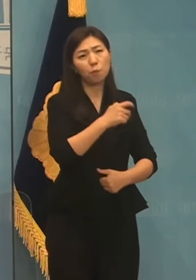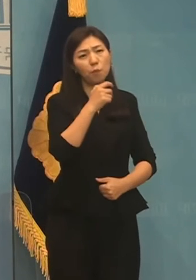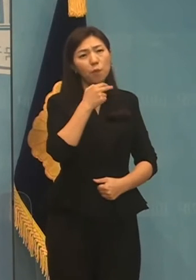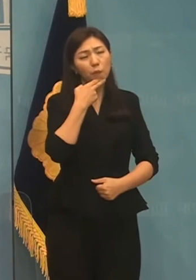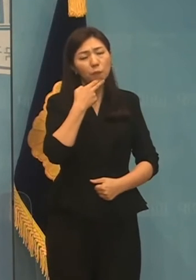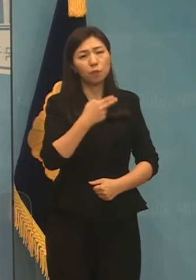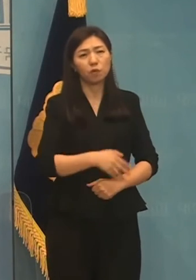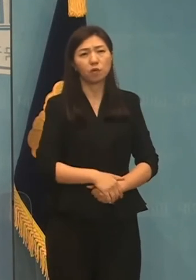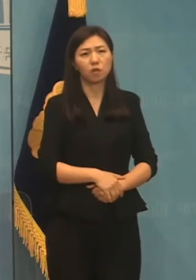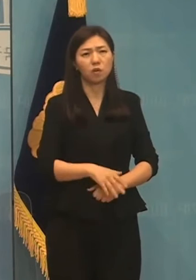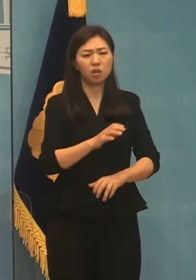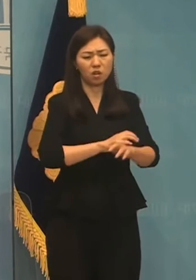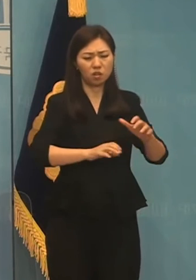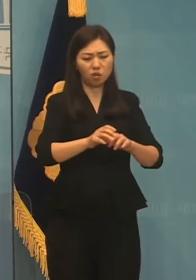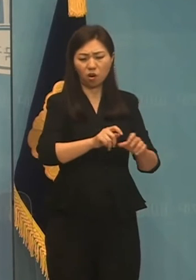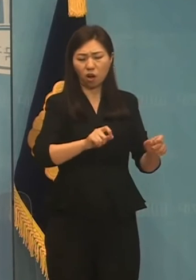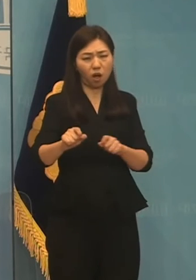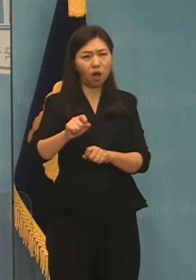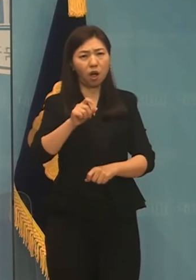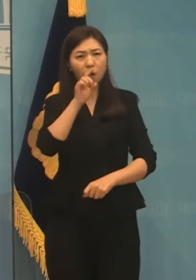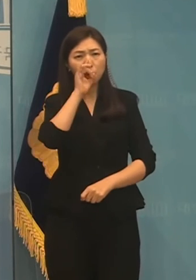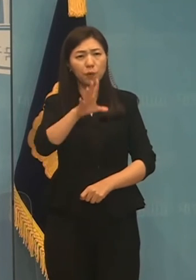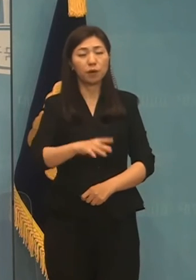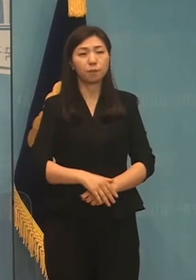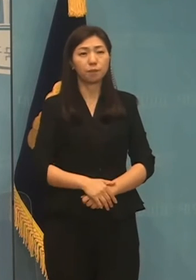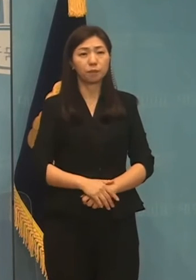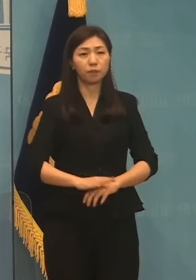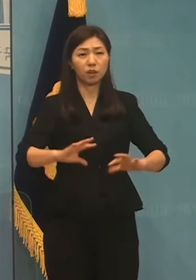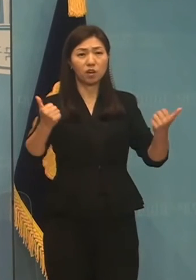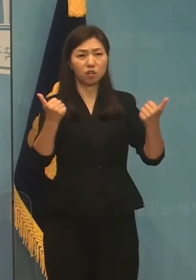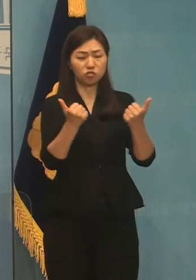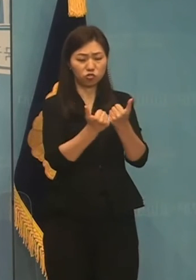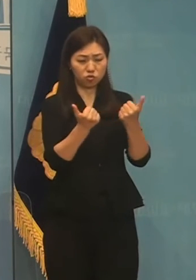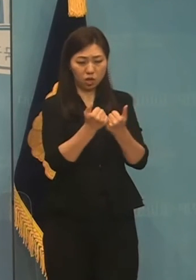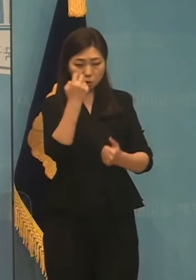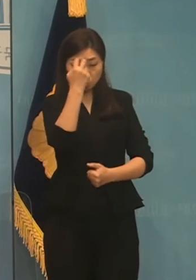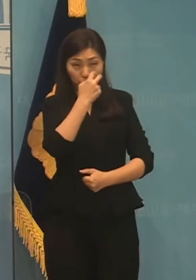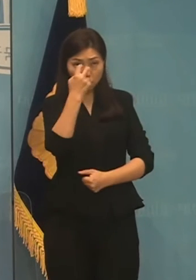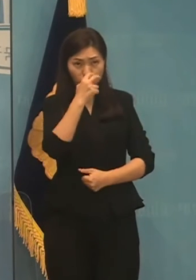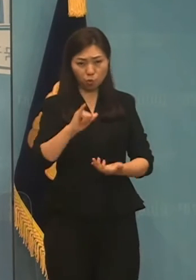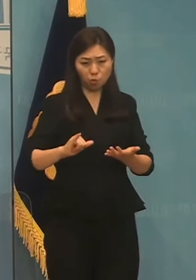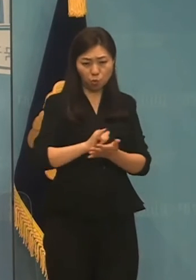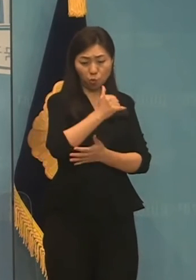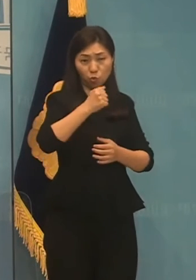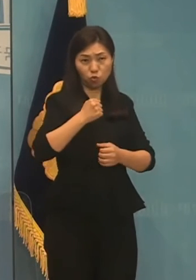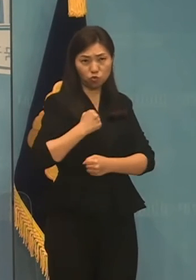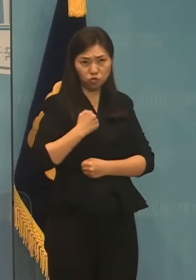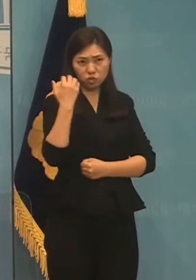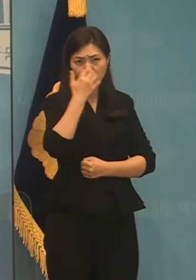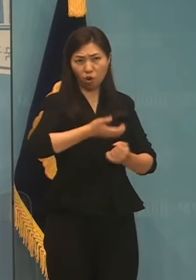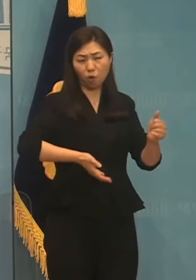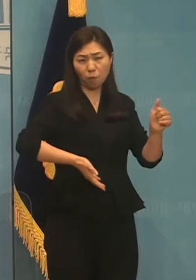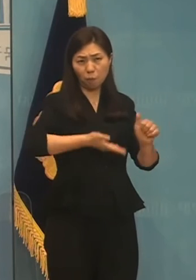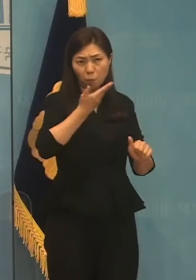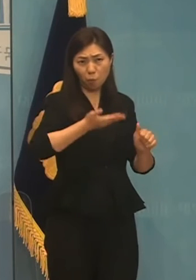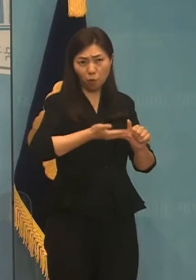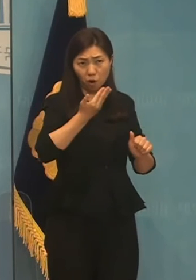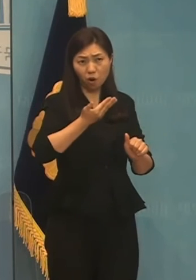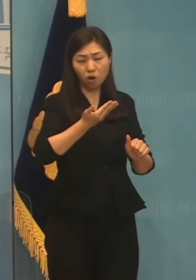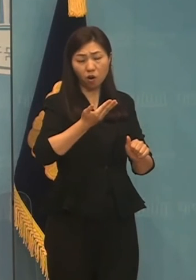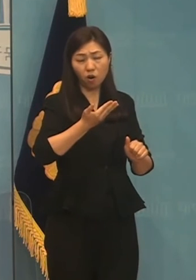없습니다 국회 차원의 국정조사를 통의 공문 성공 연회 의자 상사 폰을